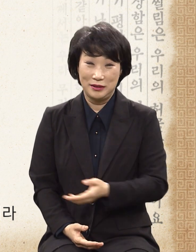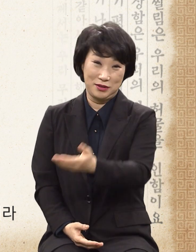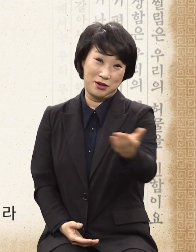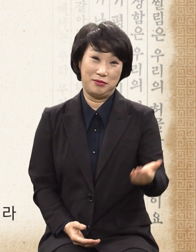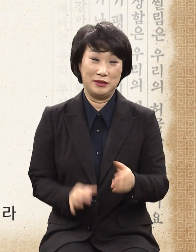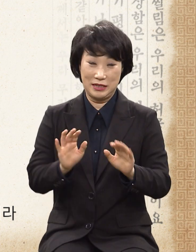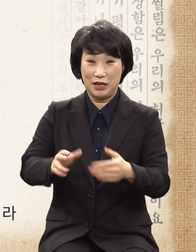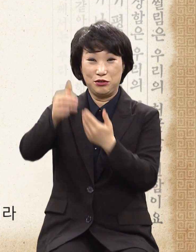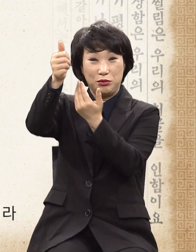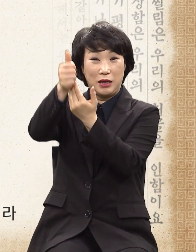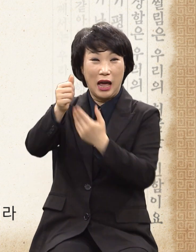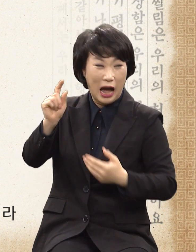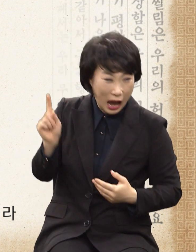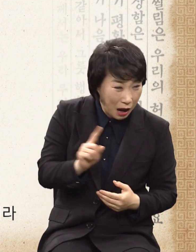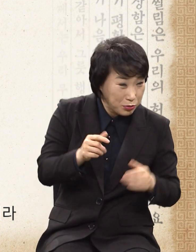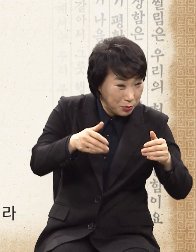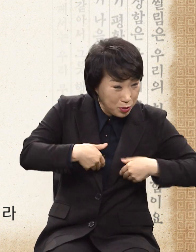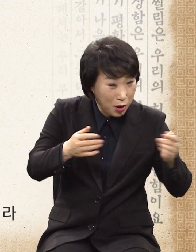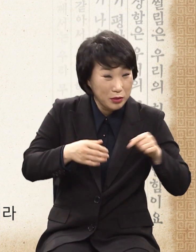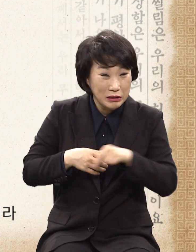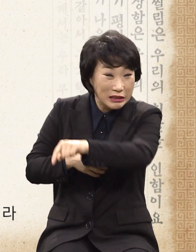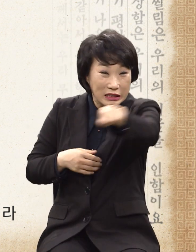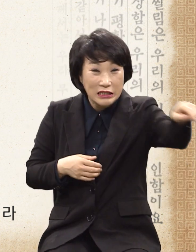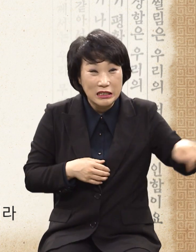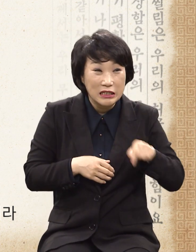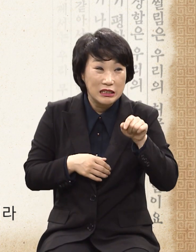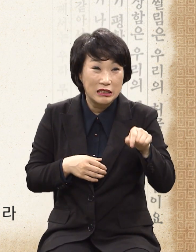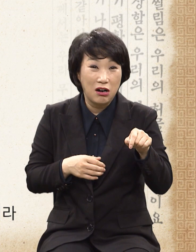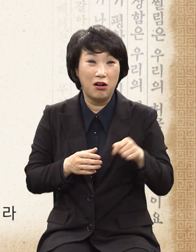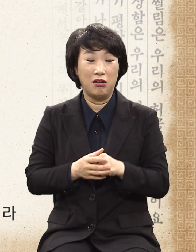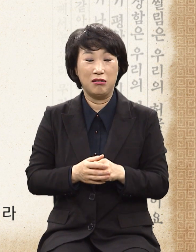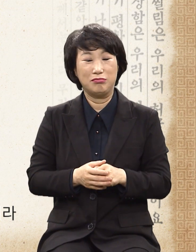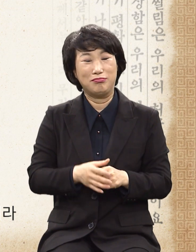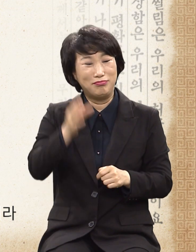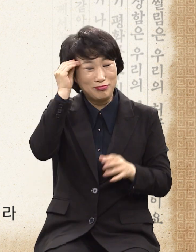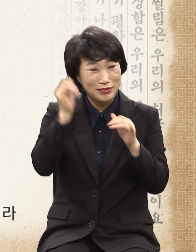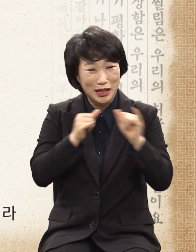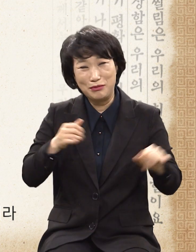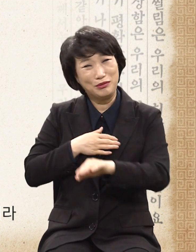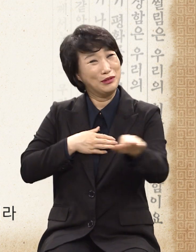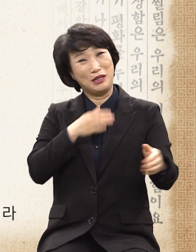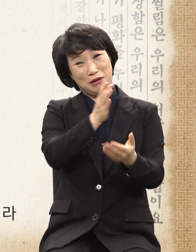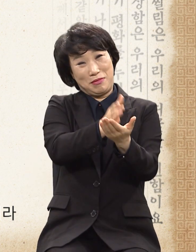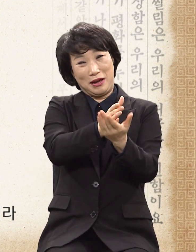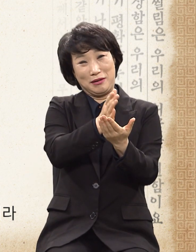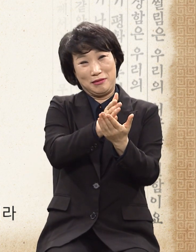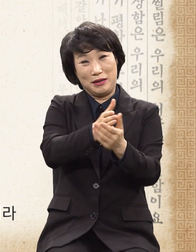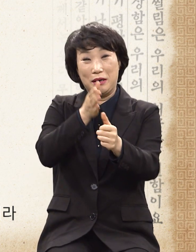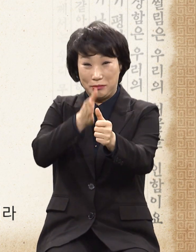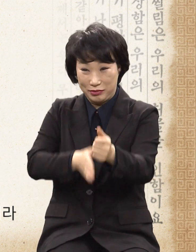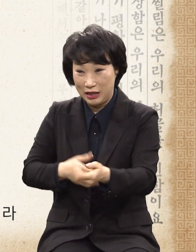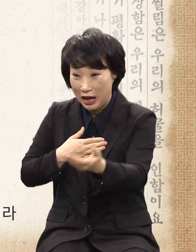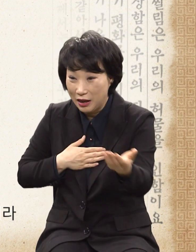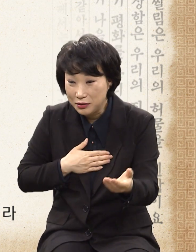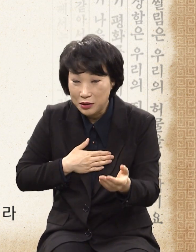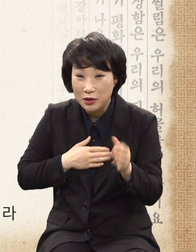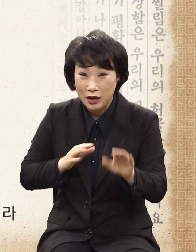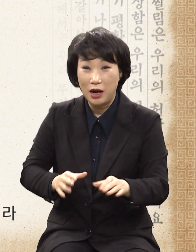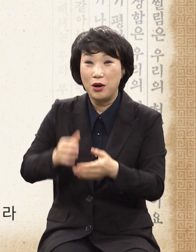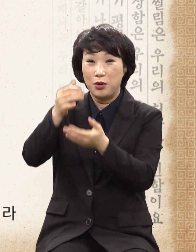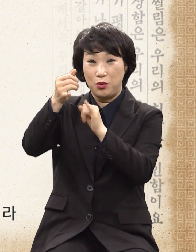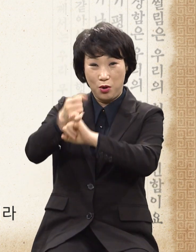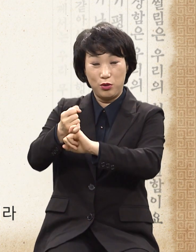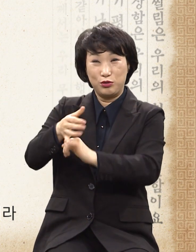여러분 주님 앞에 아무짝에도 쓸모없는 무지한 존재가 되지 말길 바라며 반드시 주님